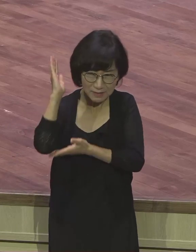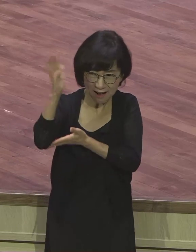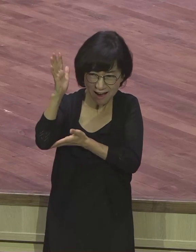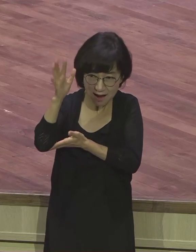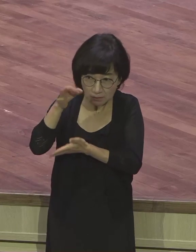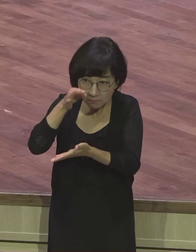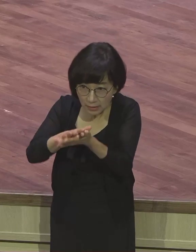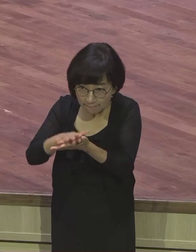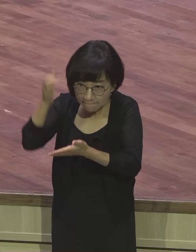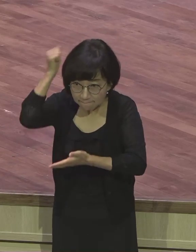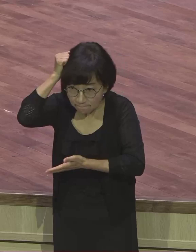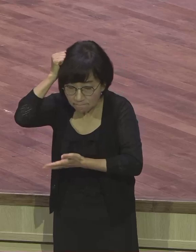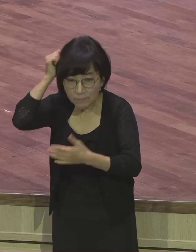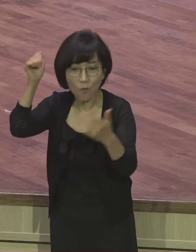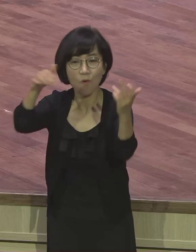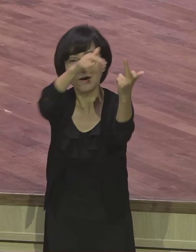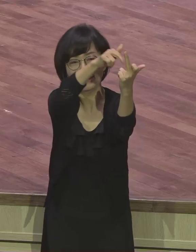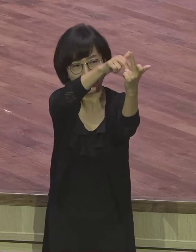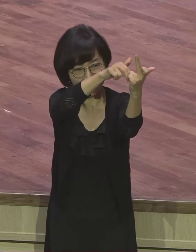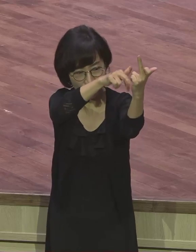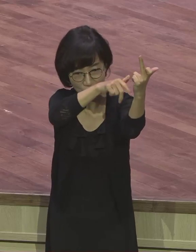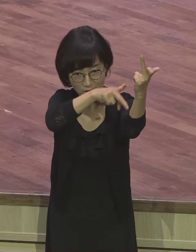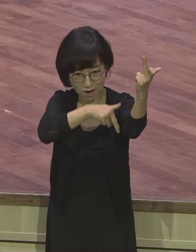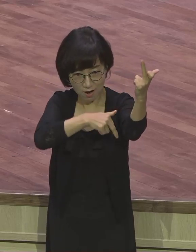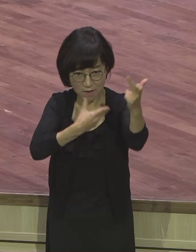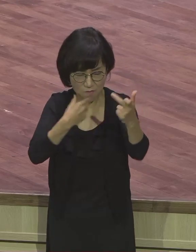완전 무장했죠? 이제는 내려가는 거예요.